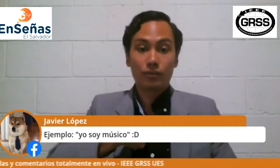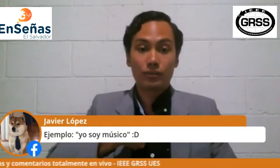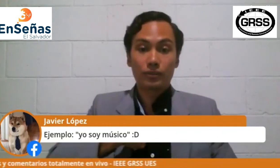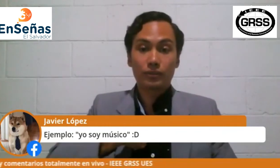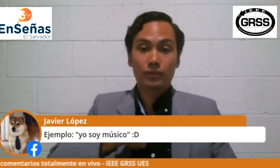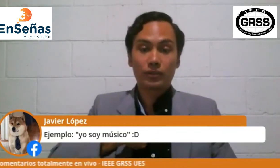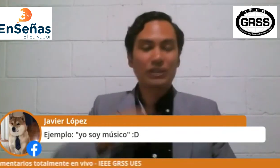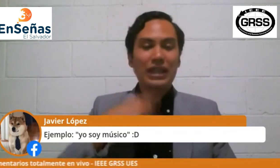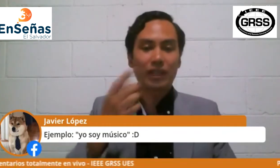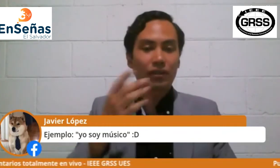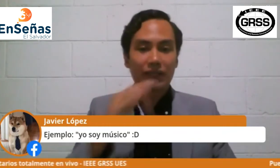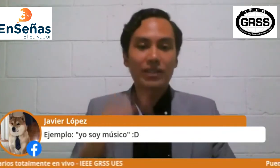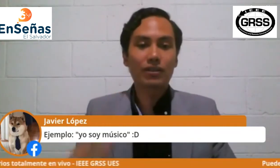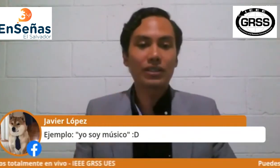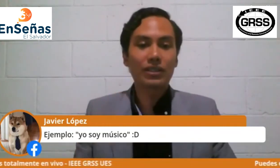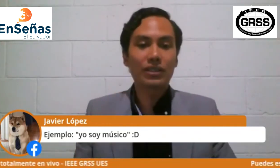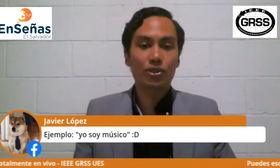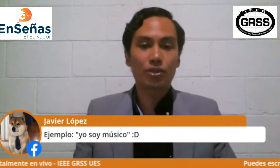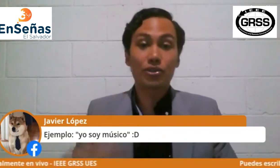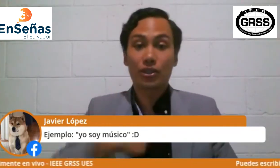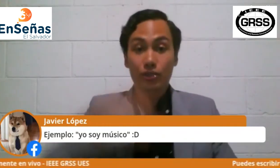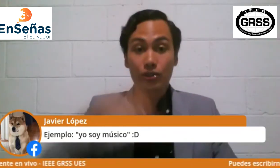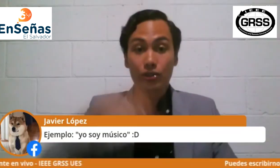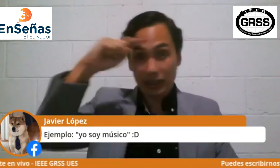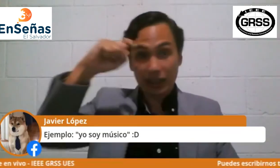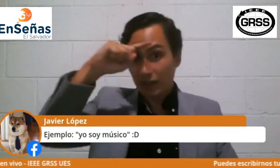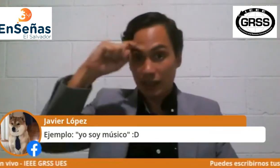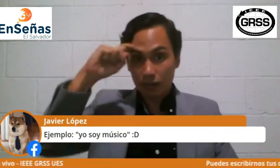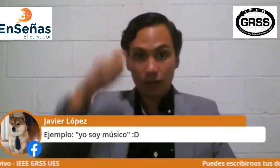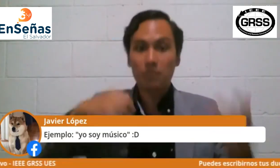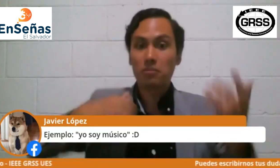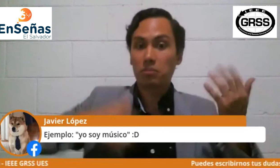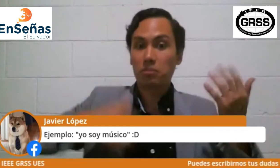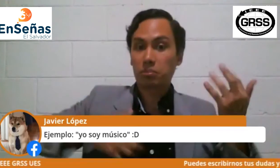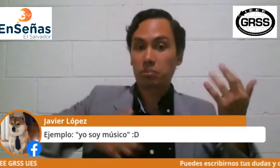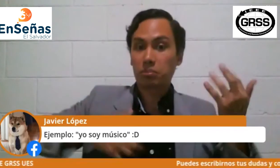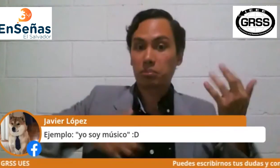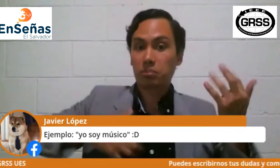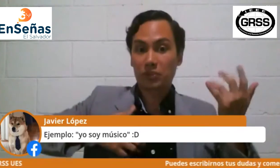Yo, entonces, a ver, otra vez con esto de yo soy músico. Yo,